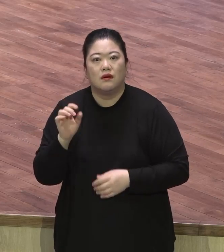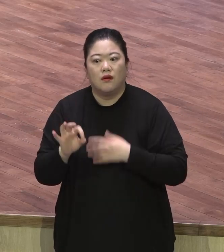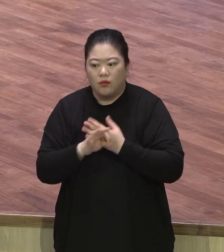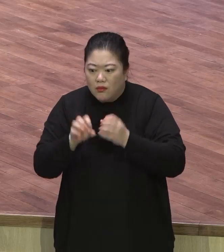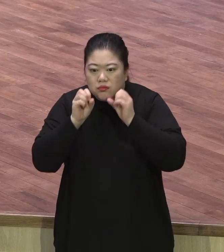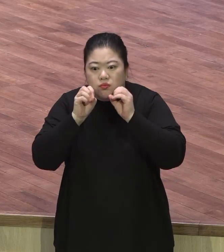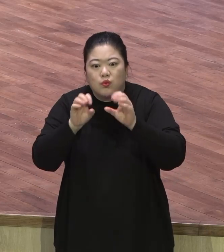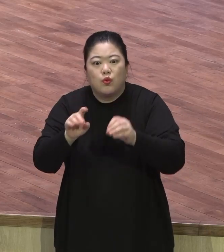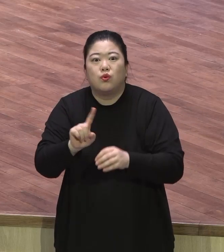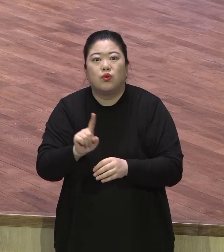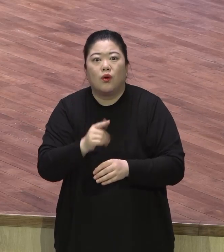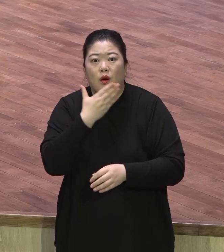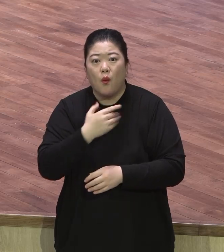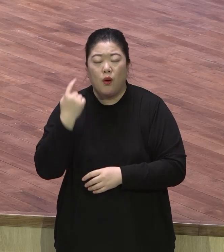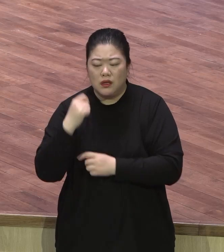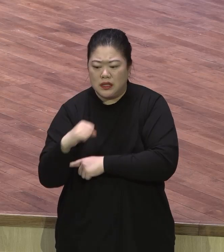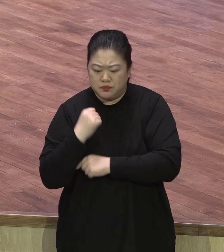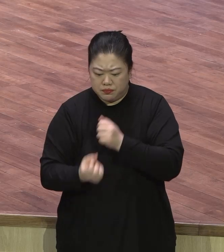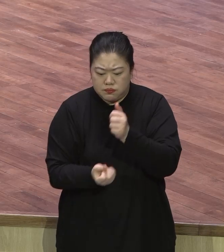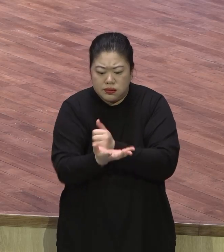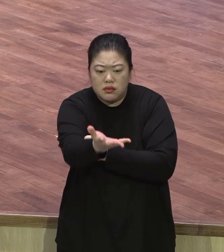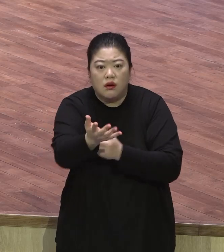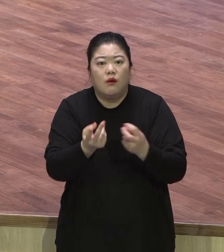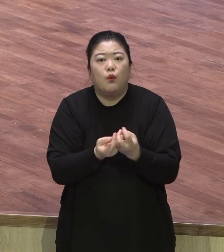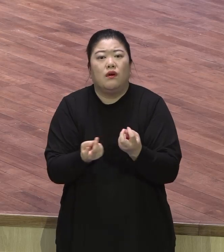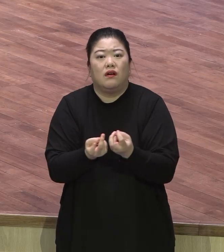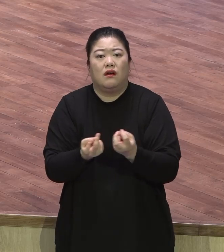나라를 영향을 보면 영입히겠냐고요 지금